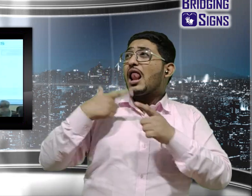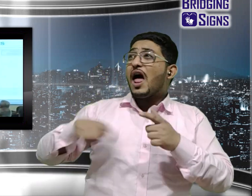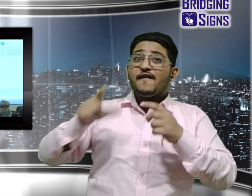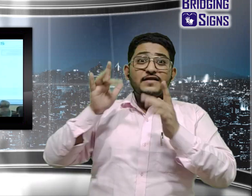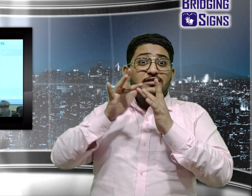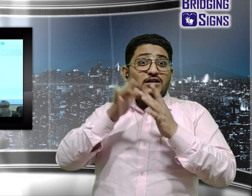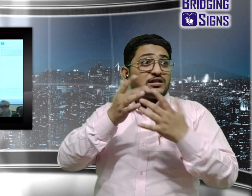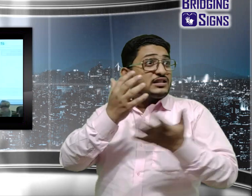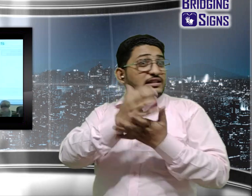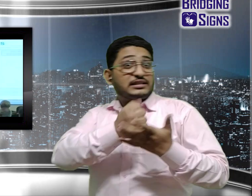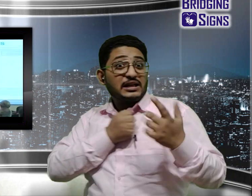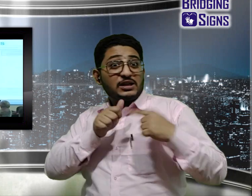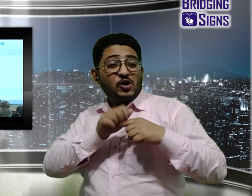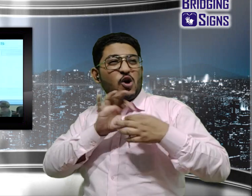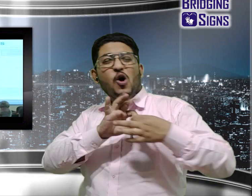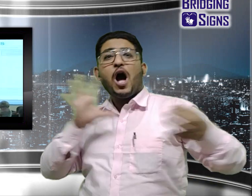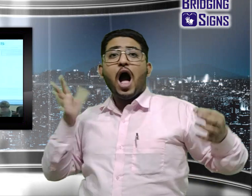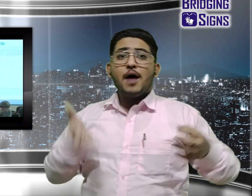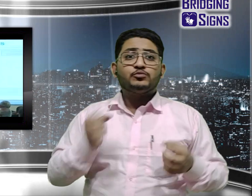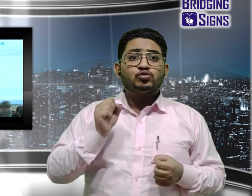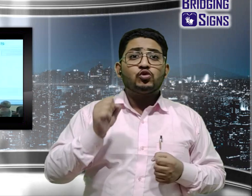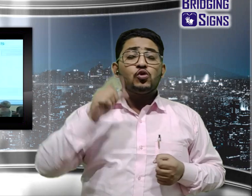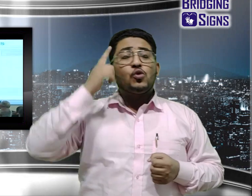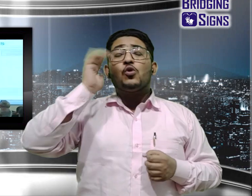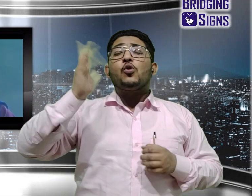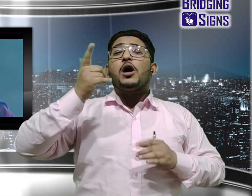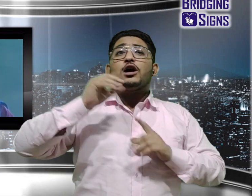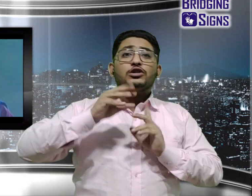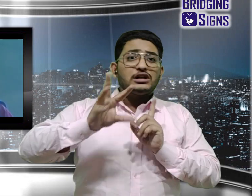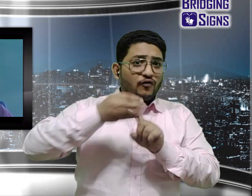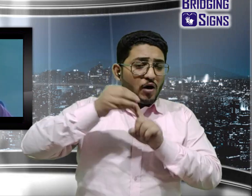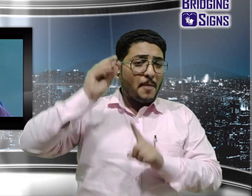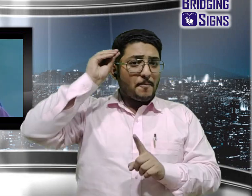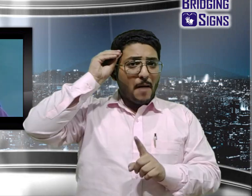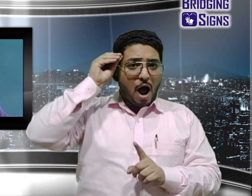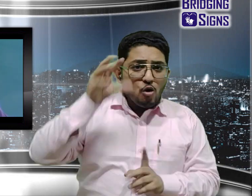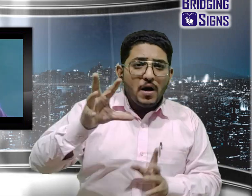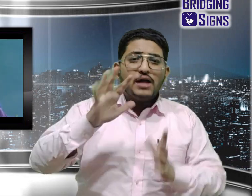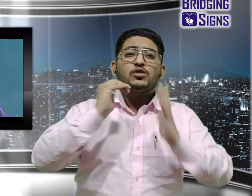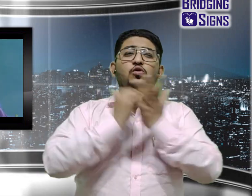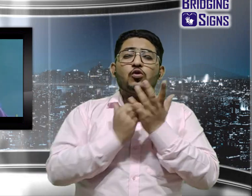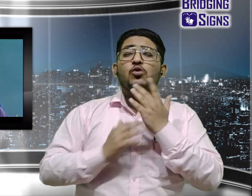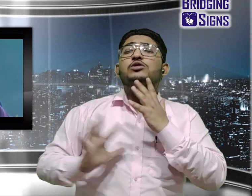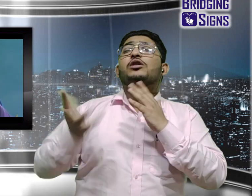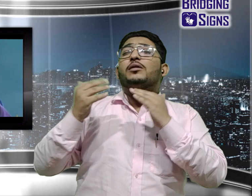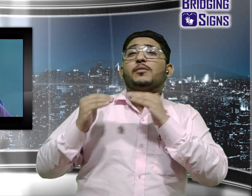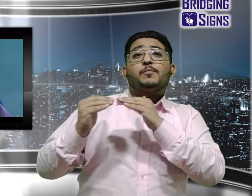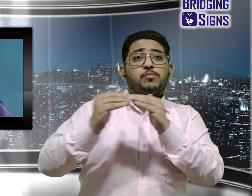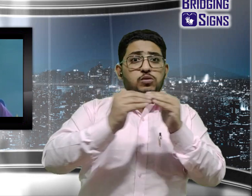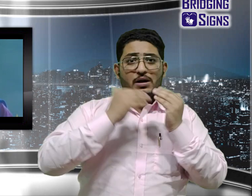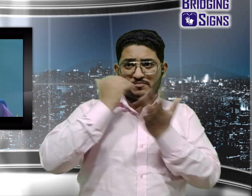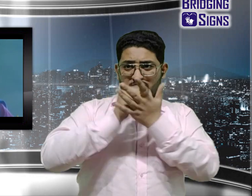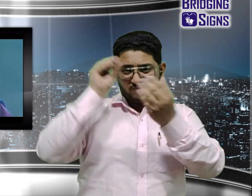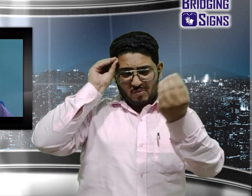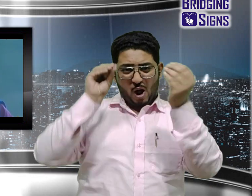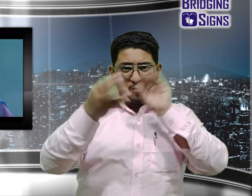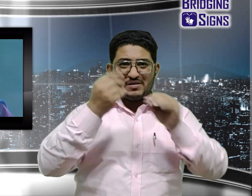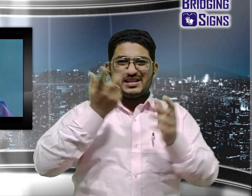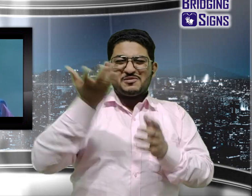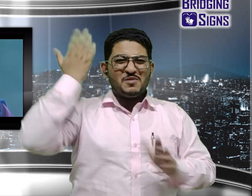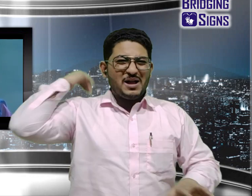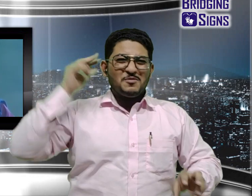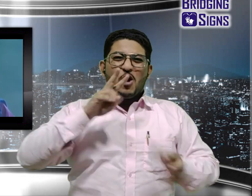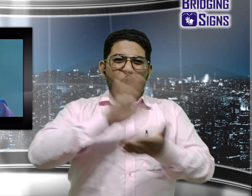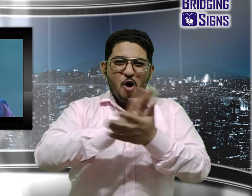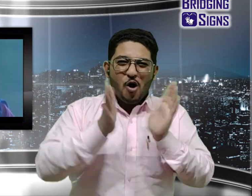कोई मिली नहीं है हमें। आज जो हमें एक्सेस टू इंफॉर्मेशन इक्वल्स एक्सेस टू नॉलेज, हम जो कहते आए हैं रोटी